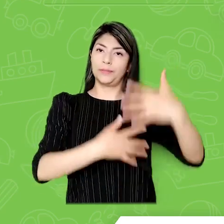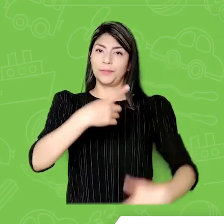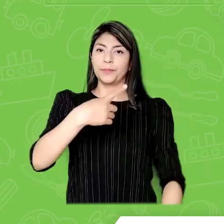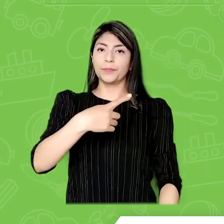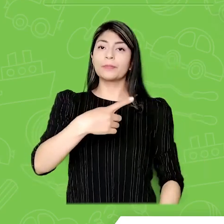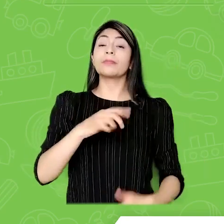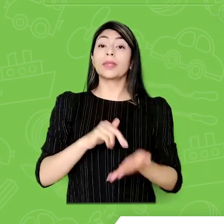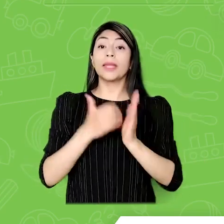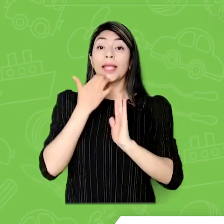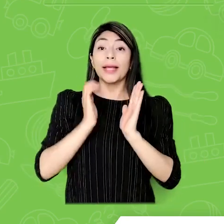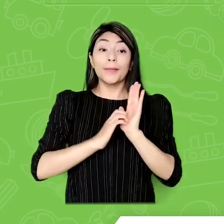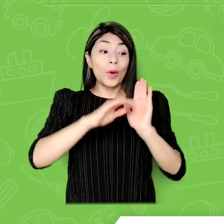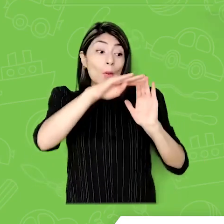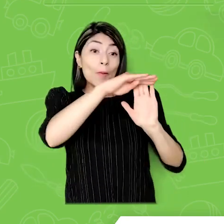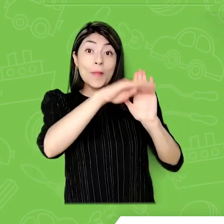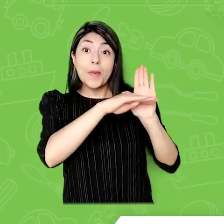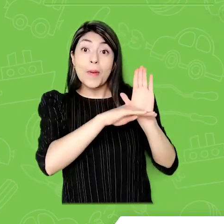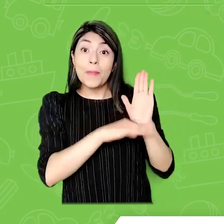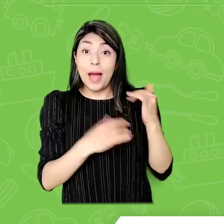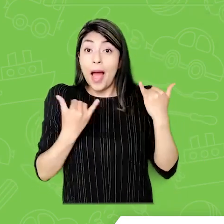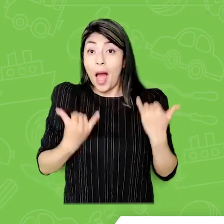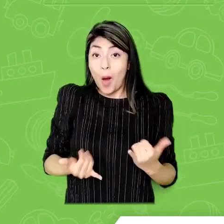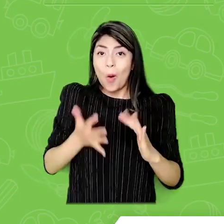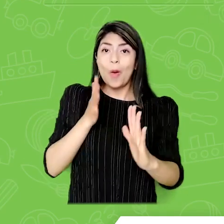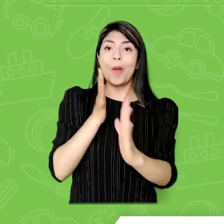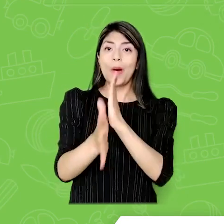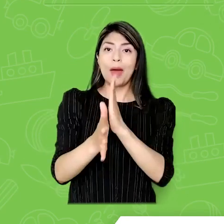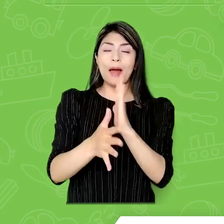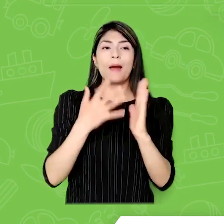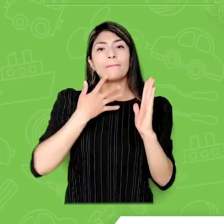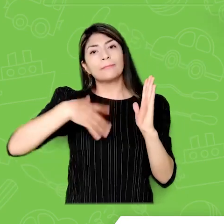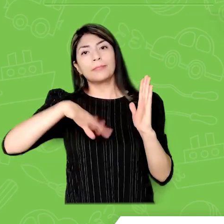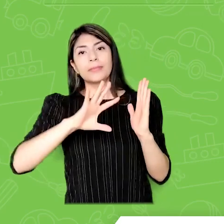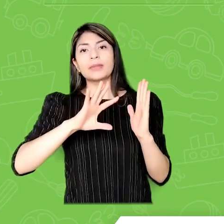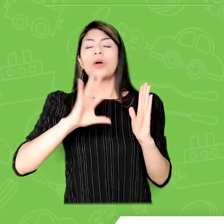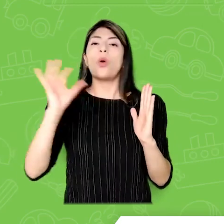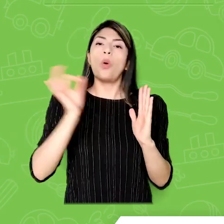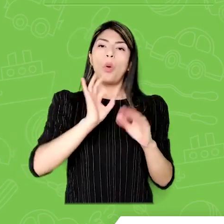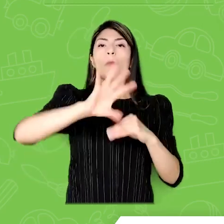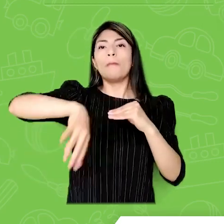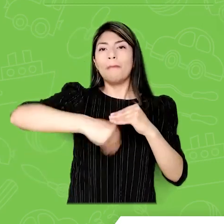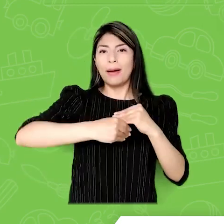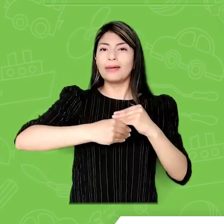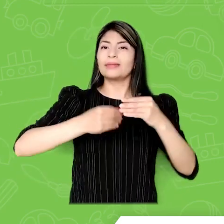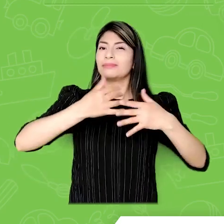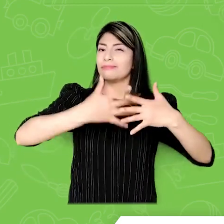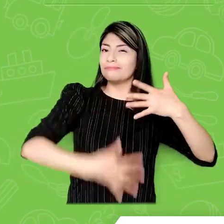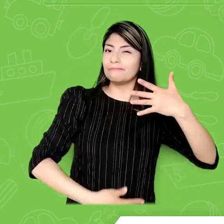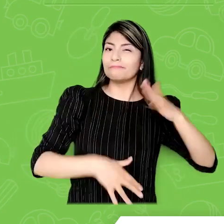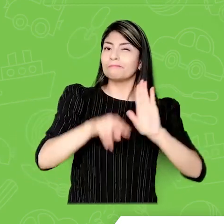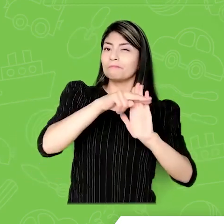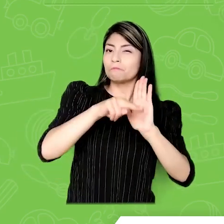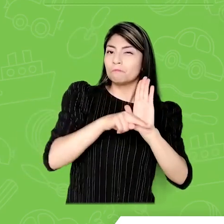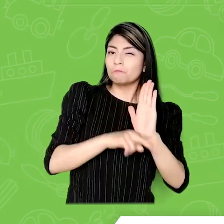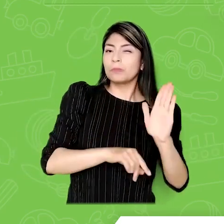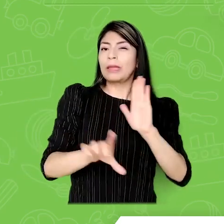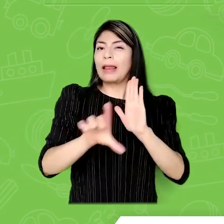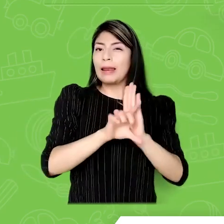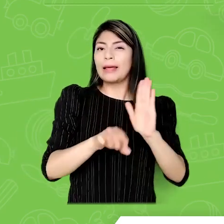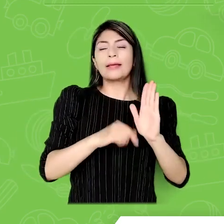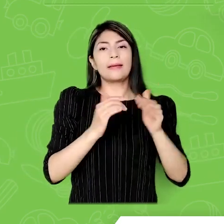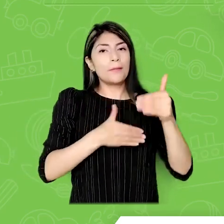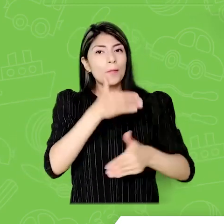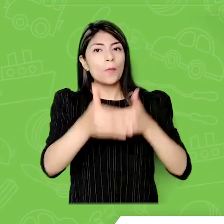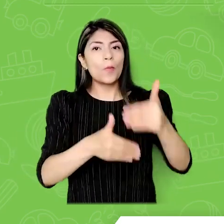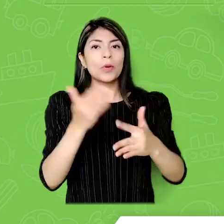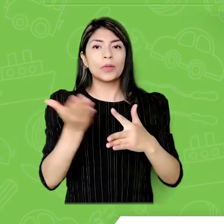su anexo como en los demás documentos que reglamenten las diferentes etapas de este proceso de selección. 12.